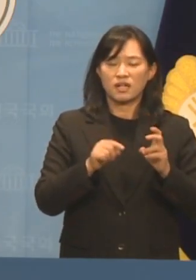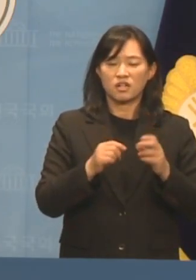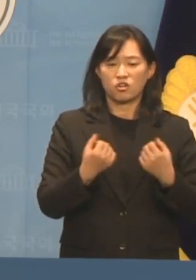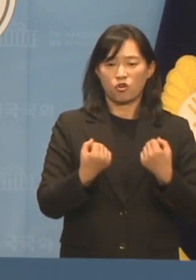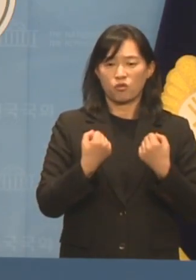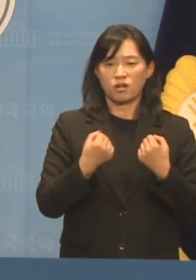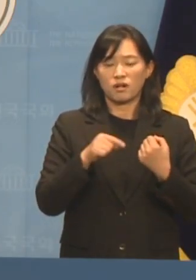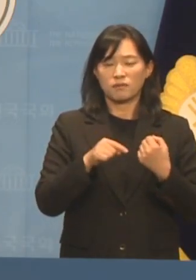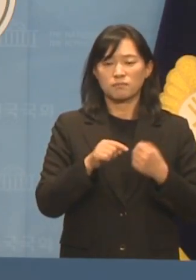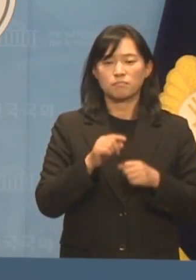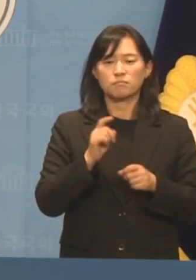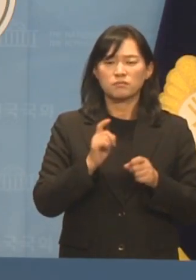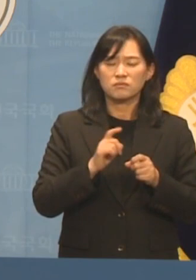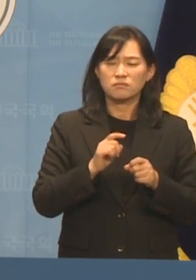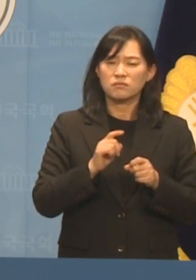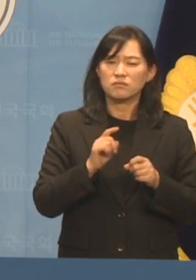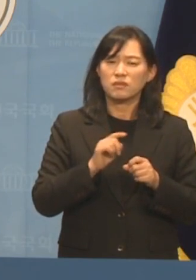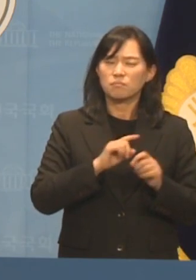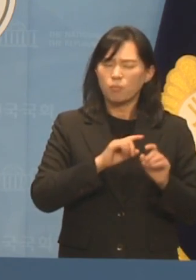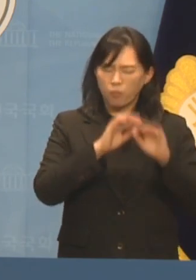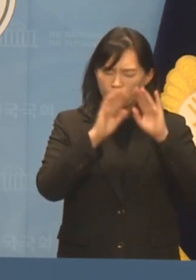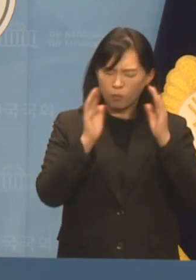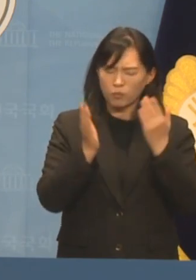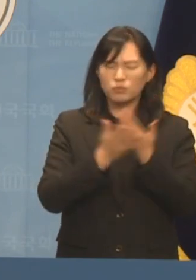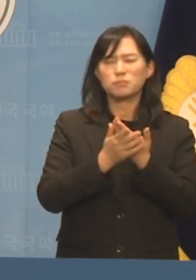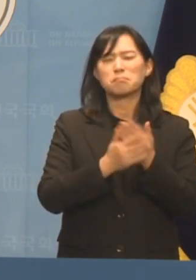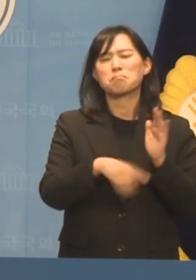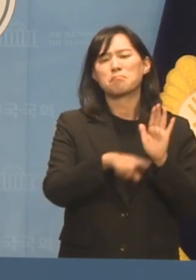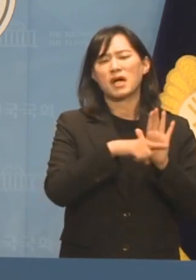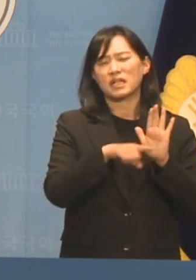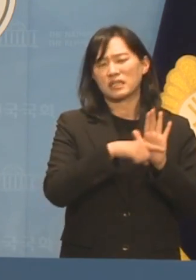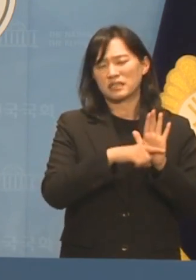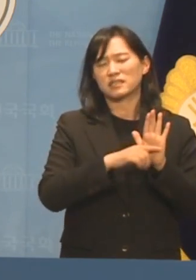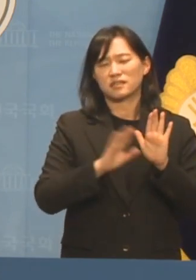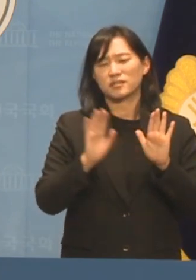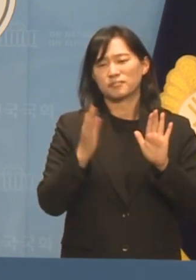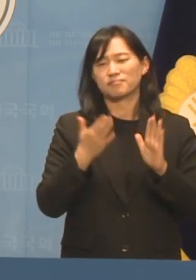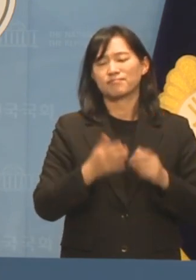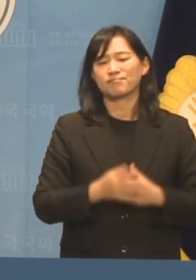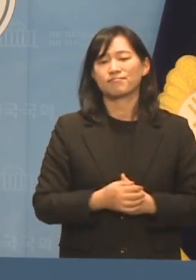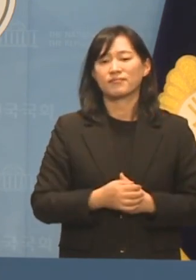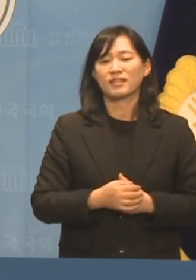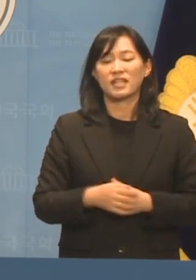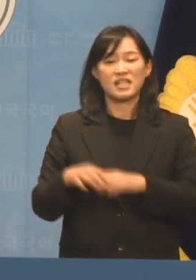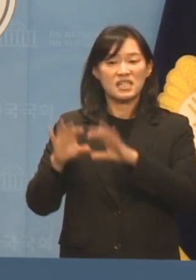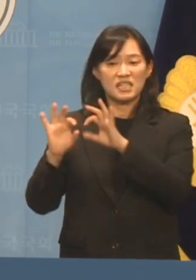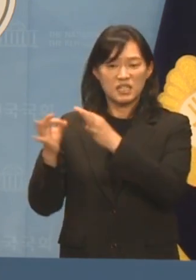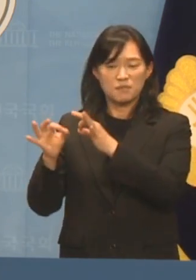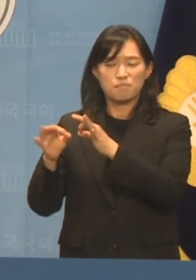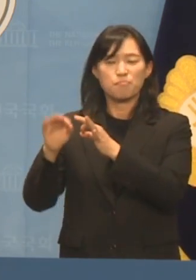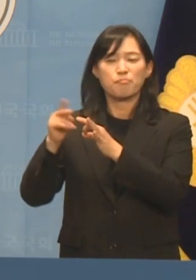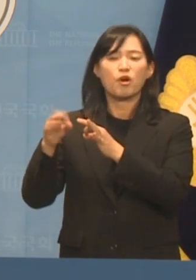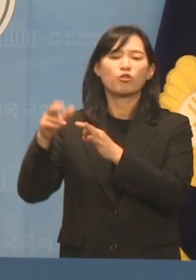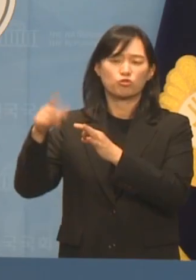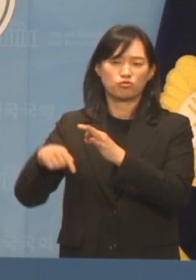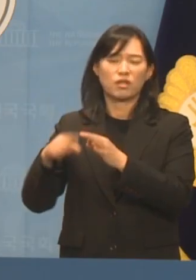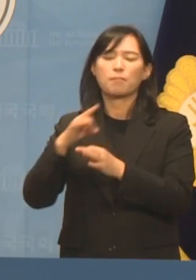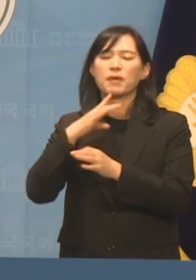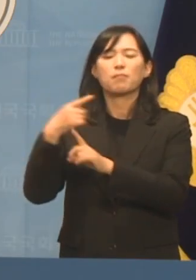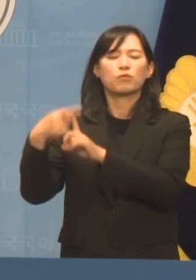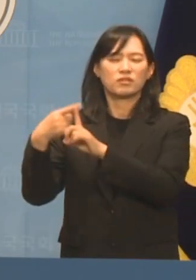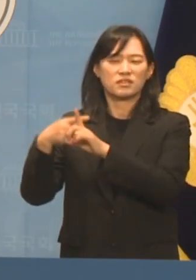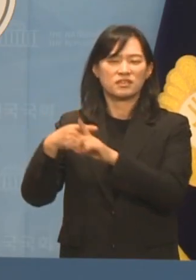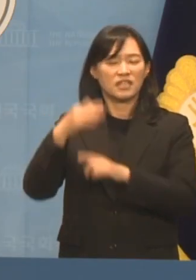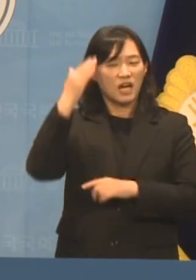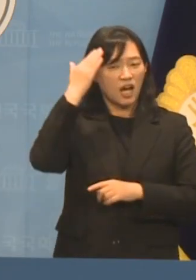건전성 모두 마이너스에 빠지게 될 겁니다. 김병주에게만 홈플러스,